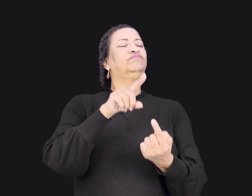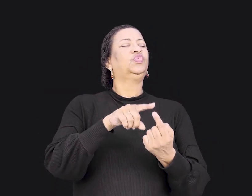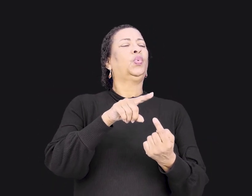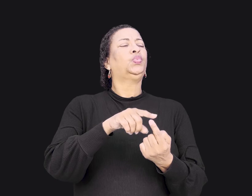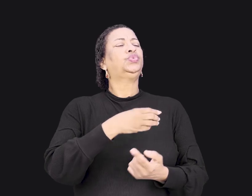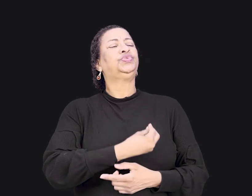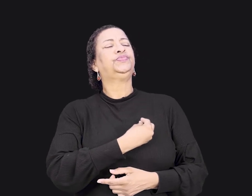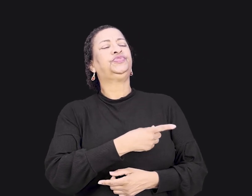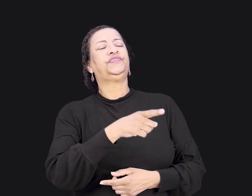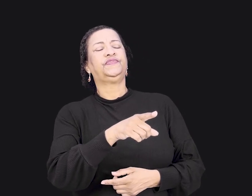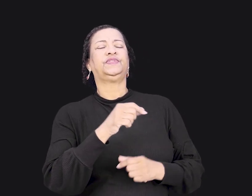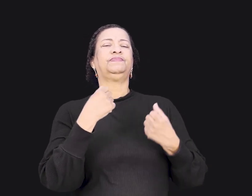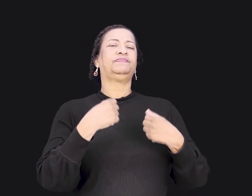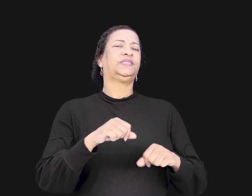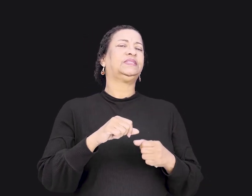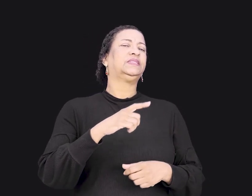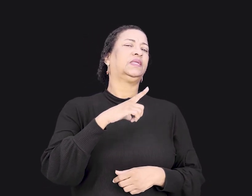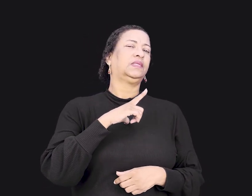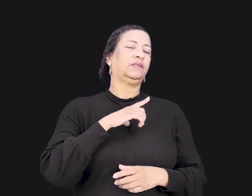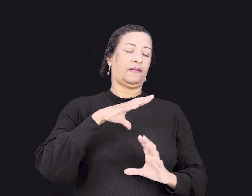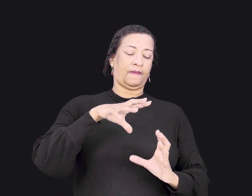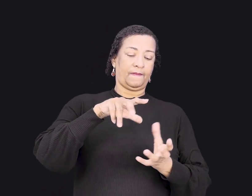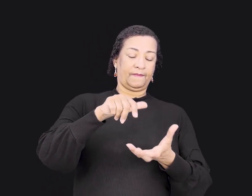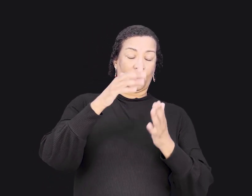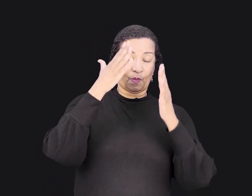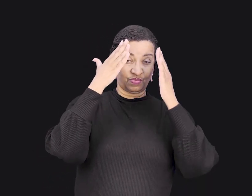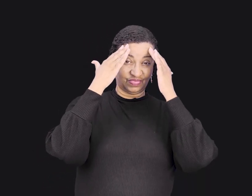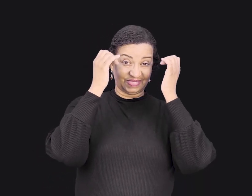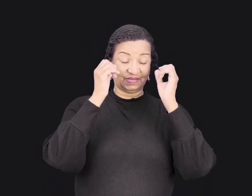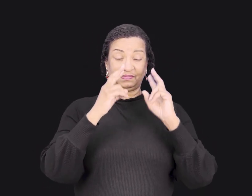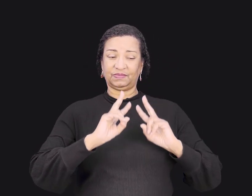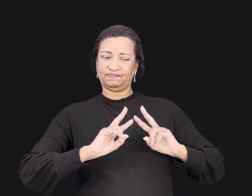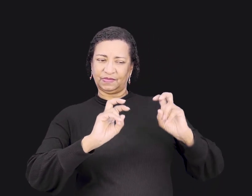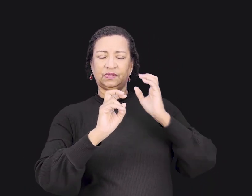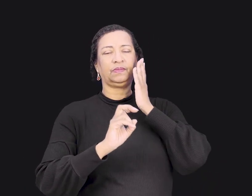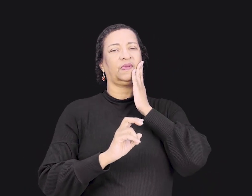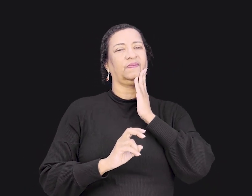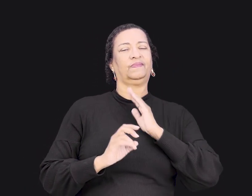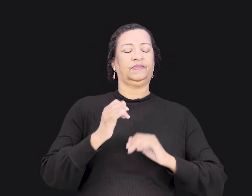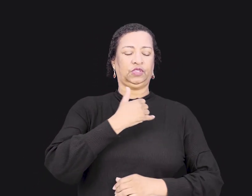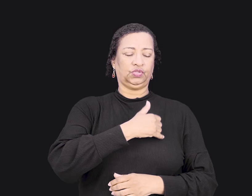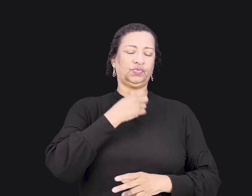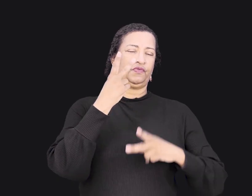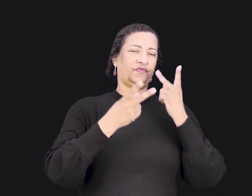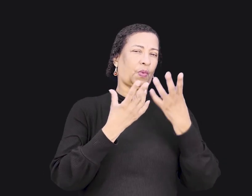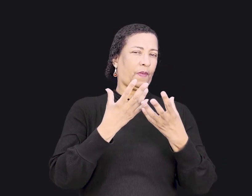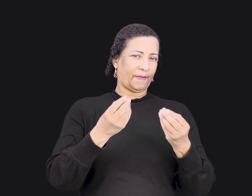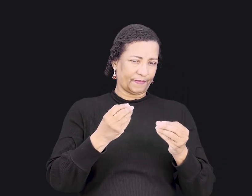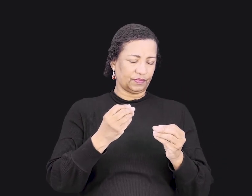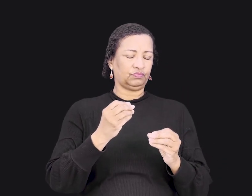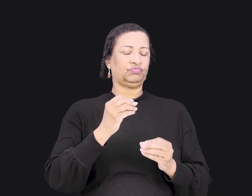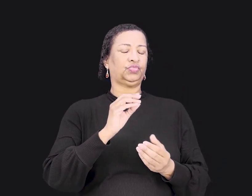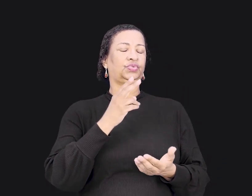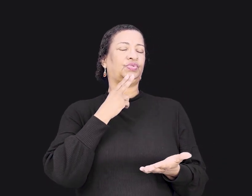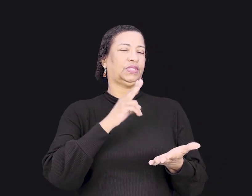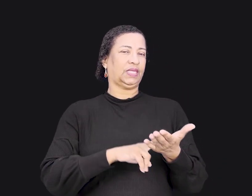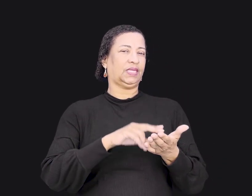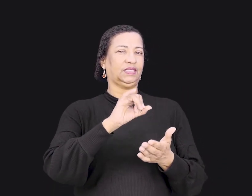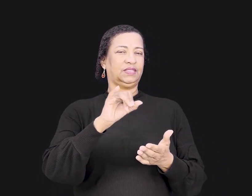para que o mundo soubesse disso? João enfatizou muito em sua carta que se eles amassem uns aos outros, o